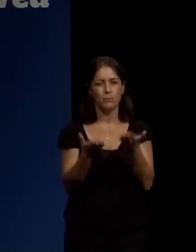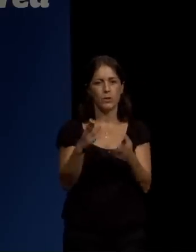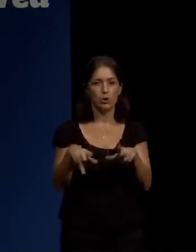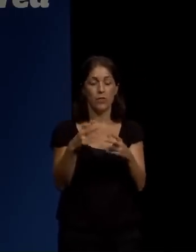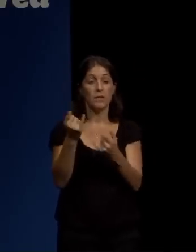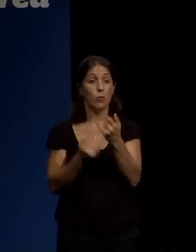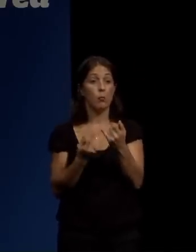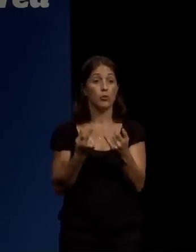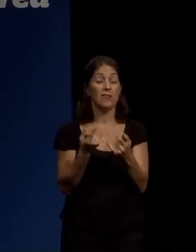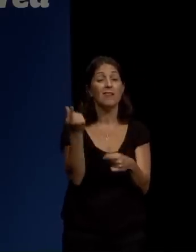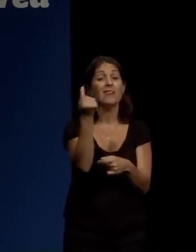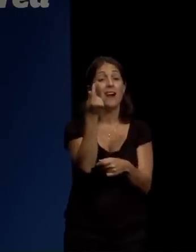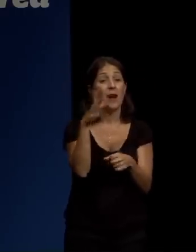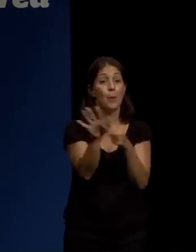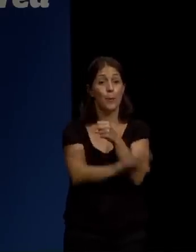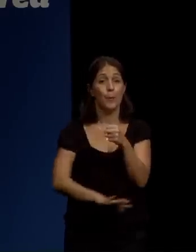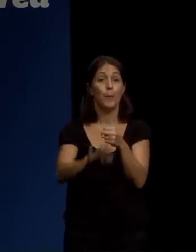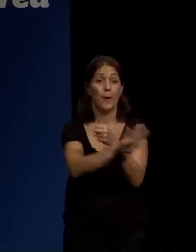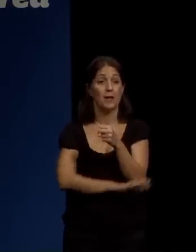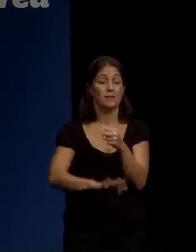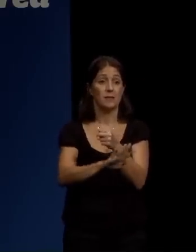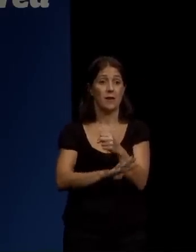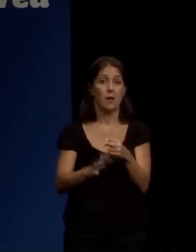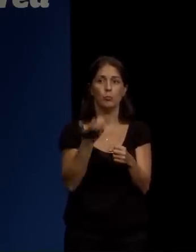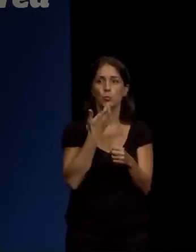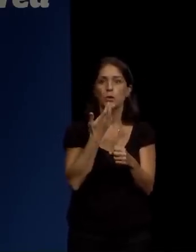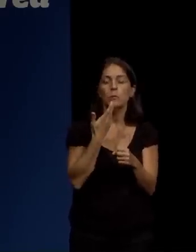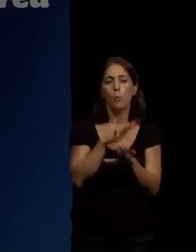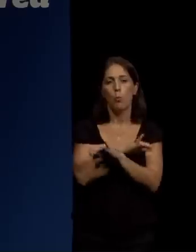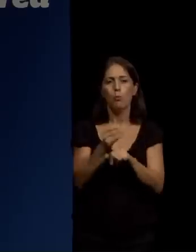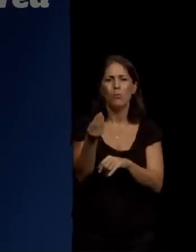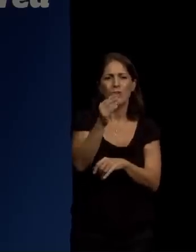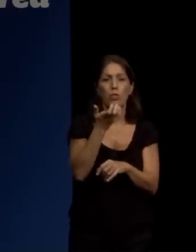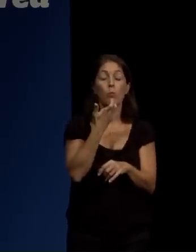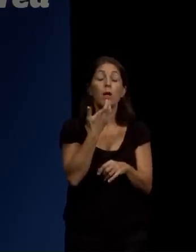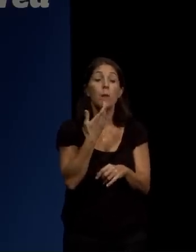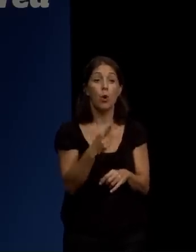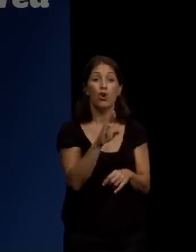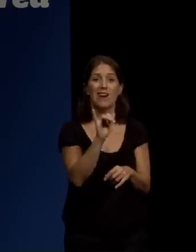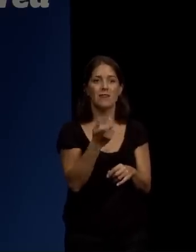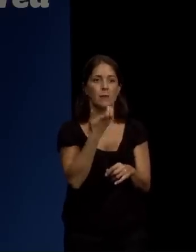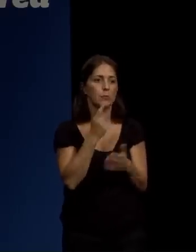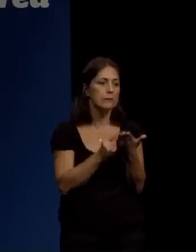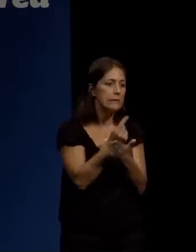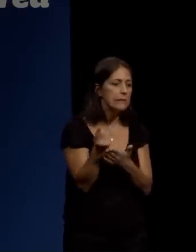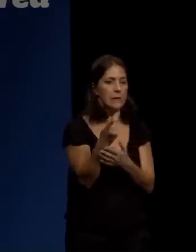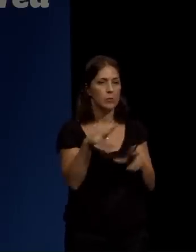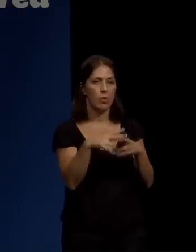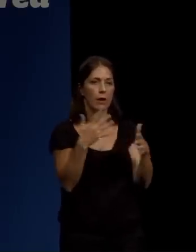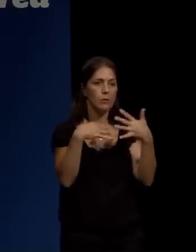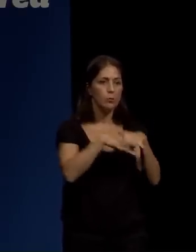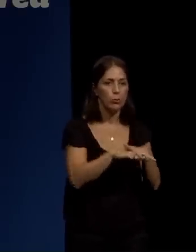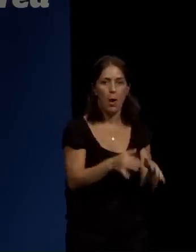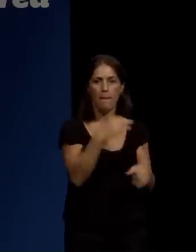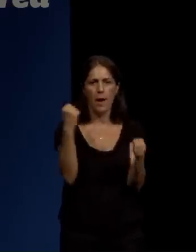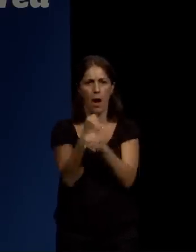reivindicación dunha renda básica de cidadanía, unha modificación do RISGA para poder reforzar tanto os itinerarios de inclusión social como de carácter